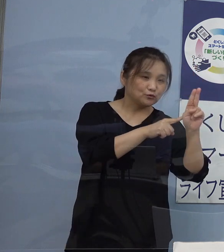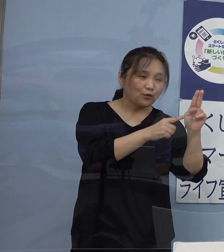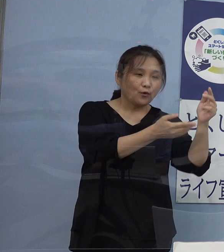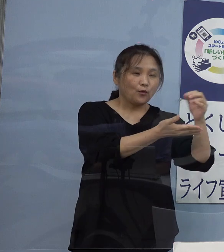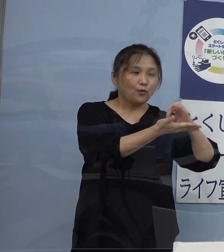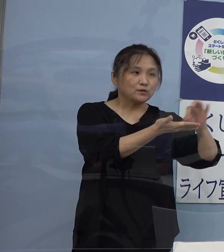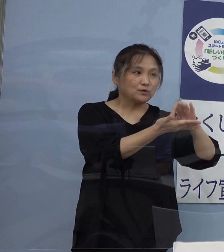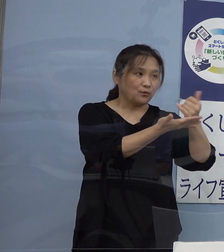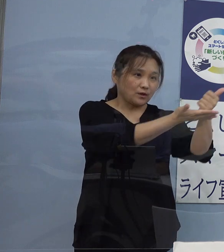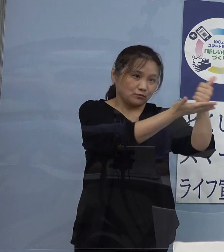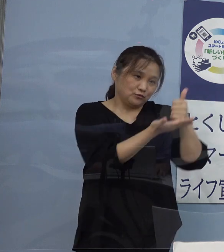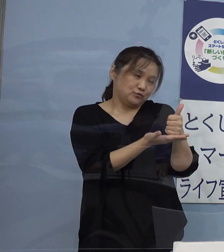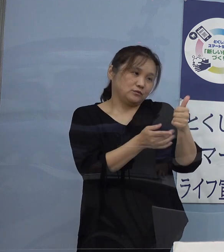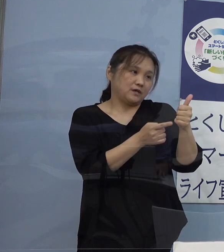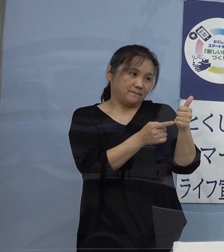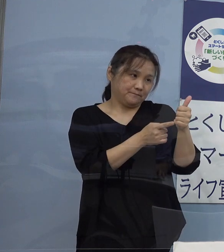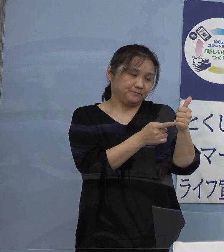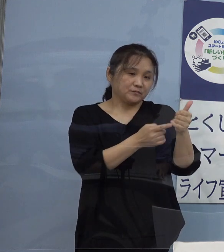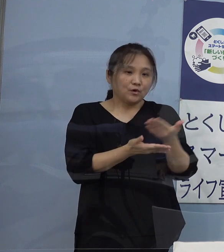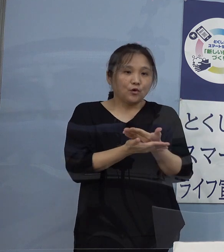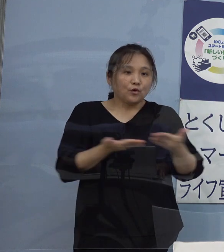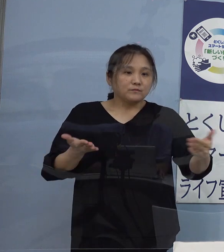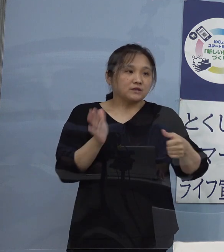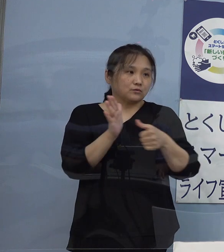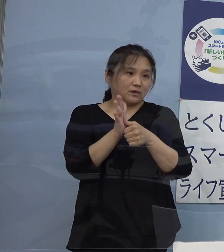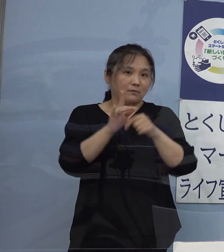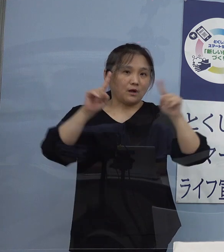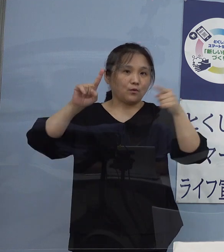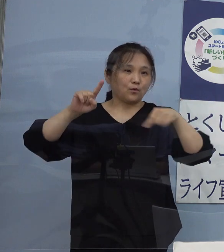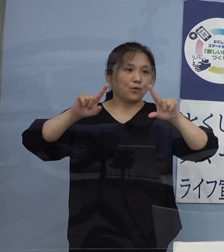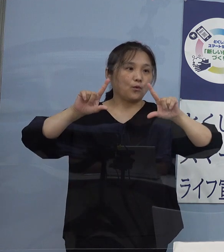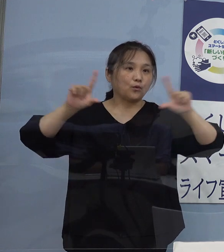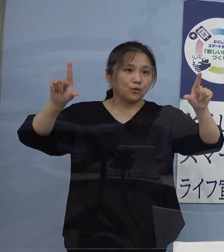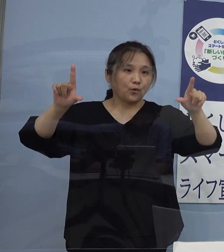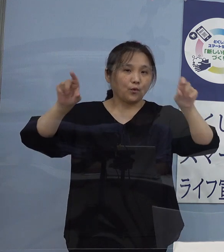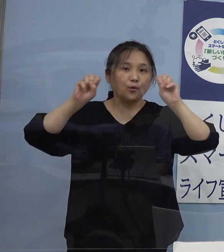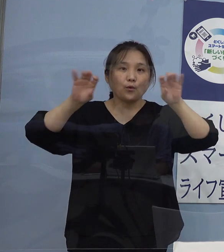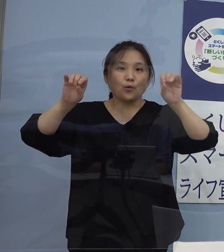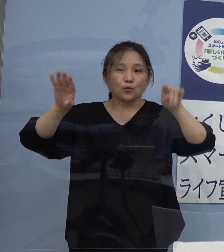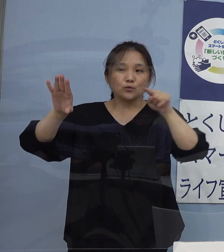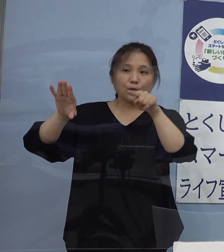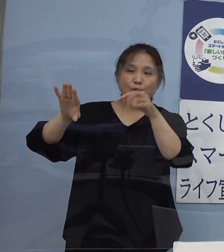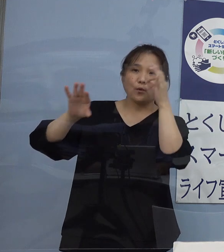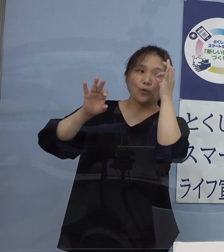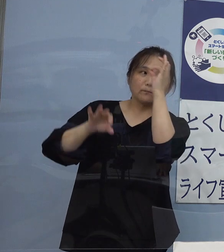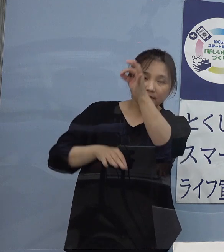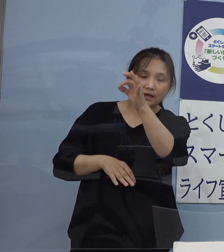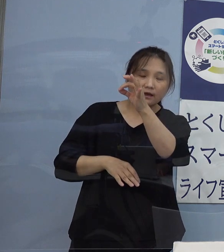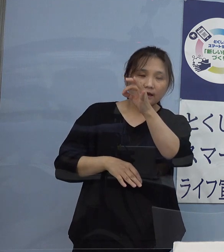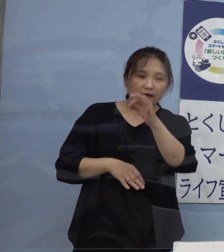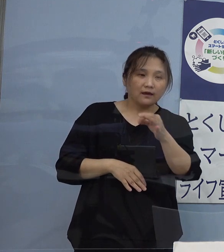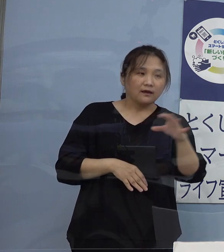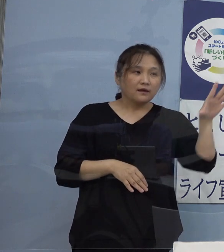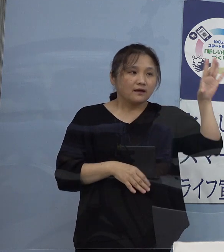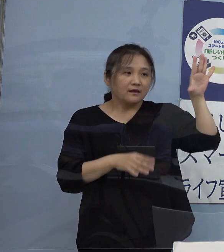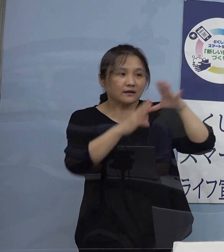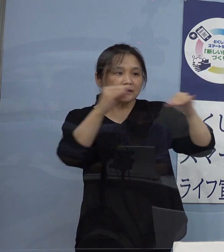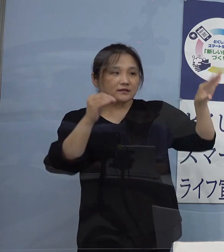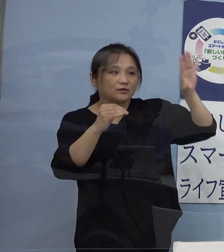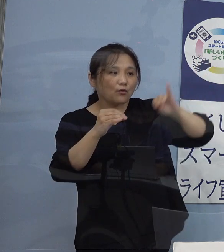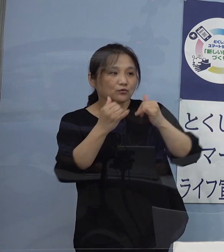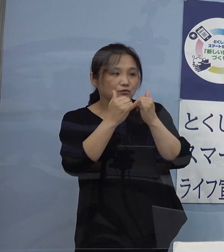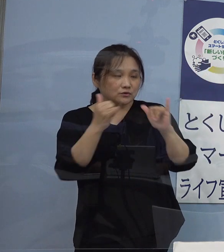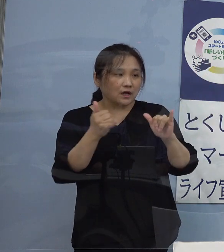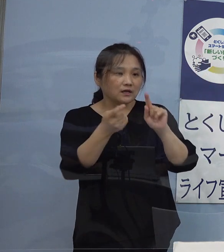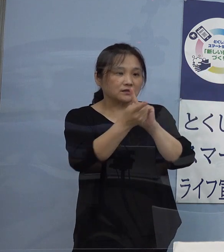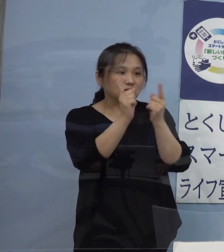して、店名を公表しておりますので、その報道を見て帰国者、接触者相談センターの方に